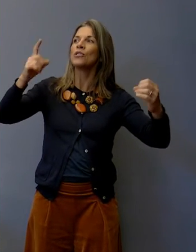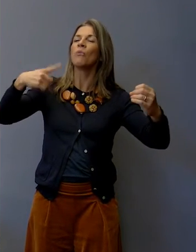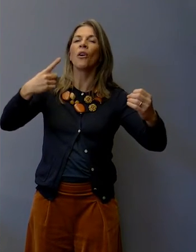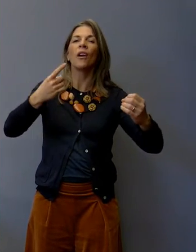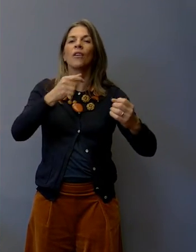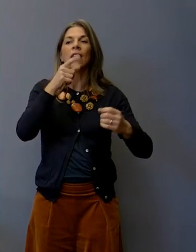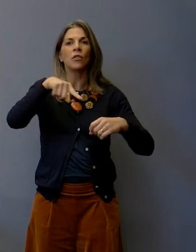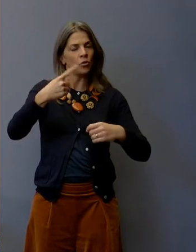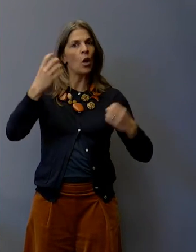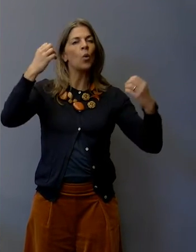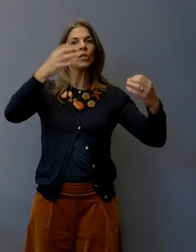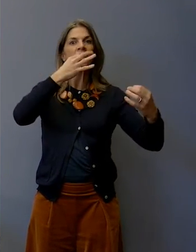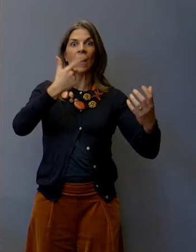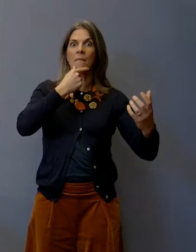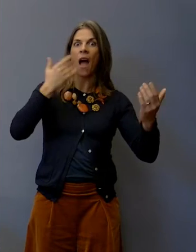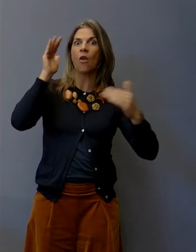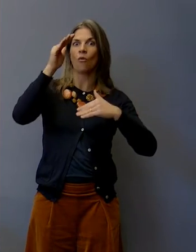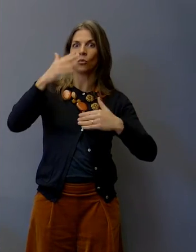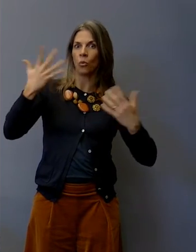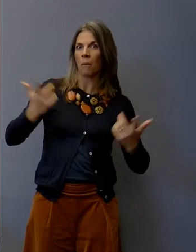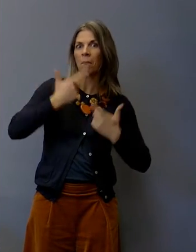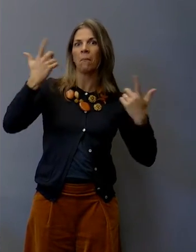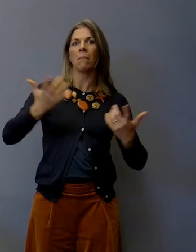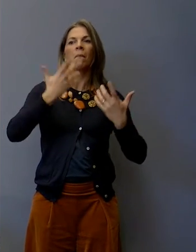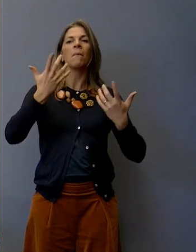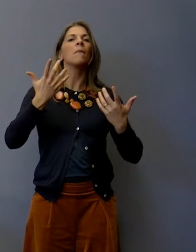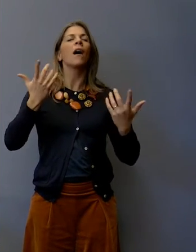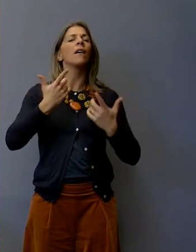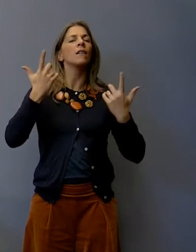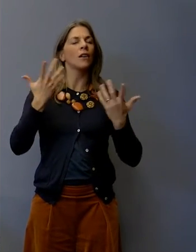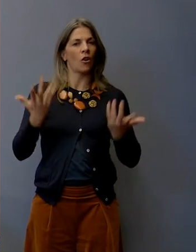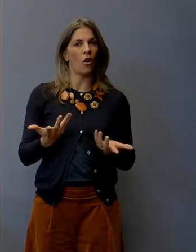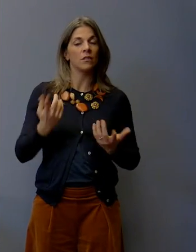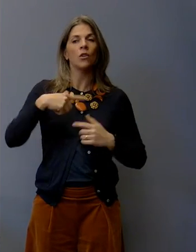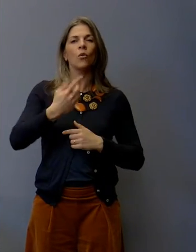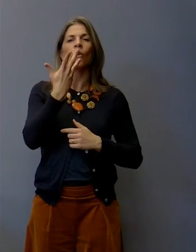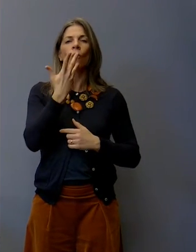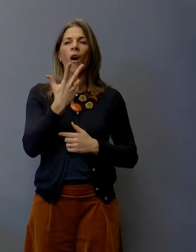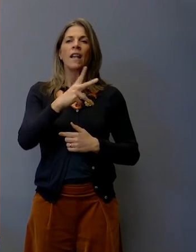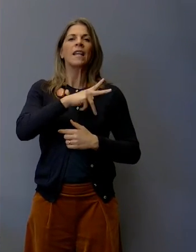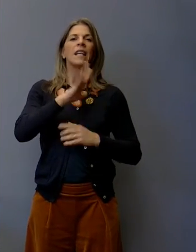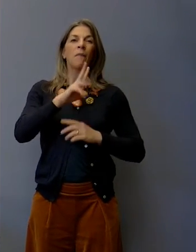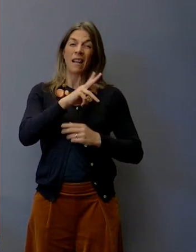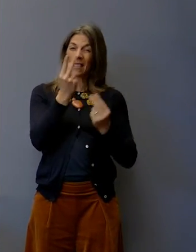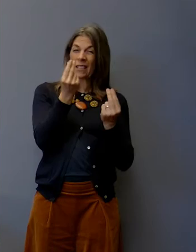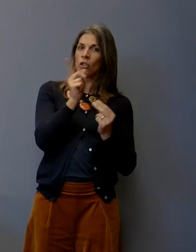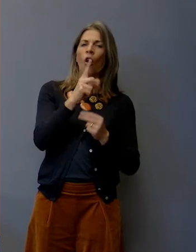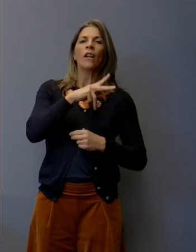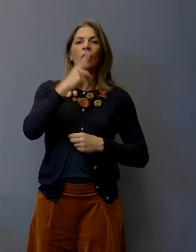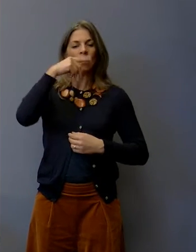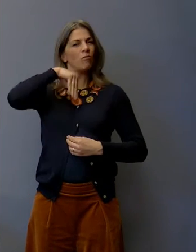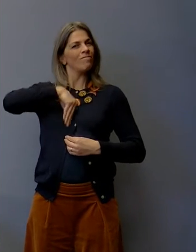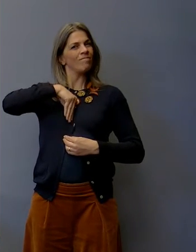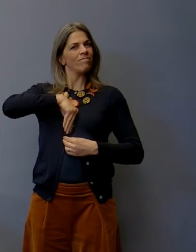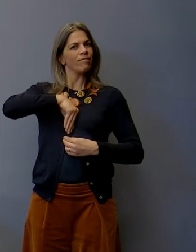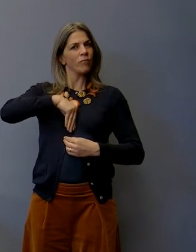centro cittadino al centro cittadino e non il potere noi vogliamo ricchezza sociale nutrimento della collettività e non speculazione non